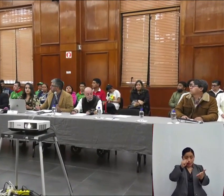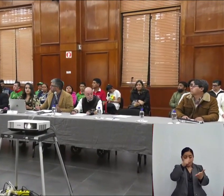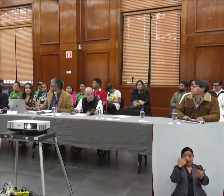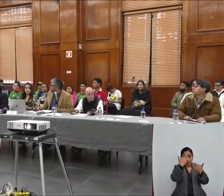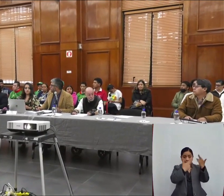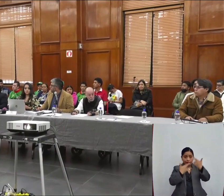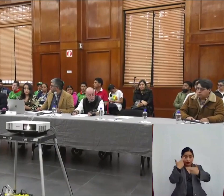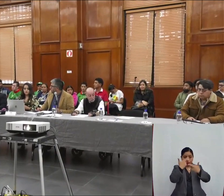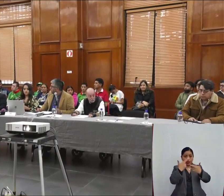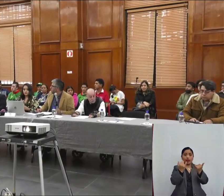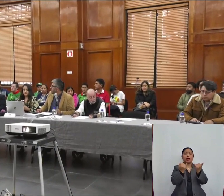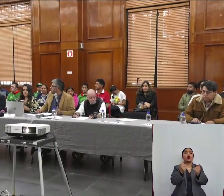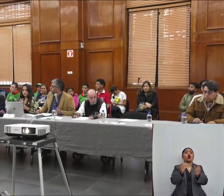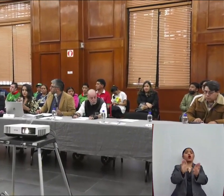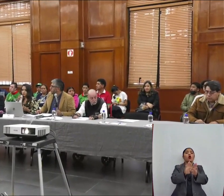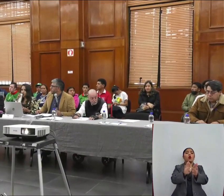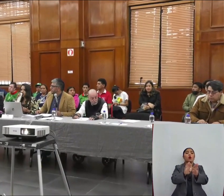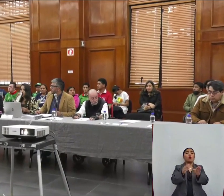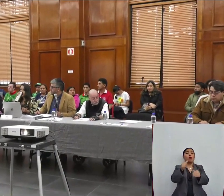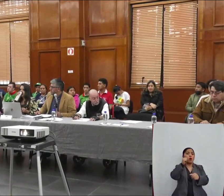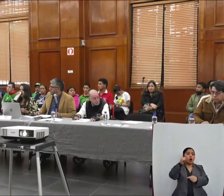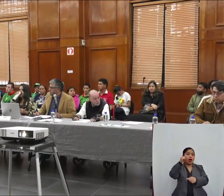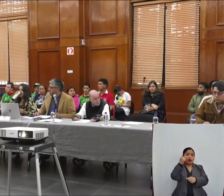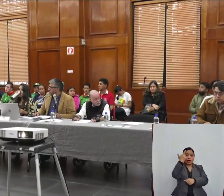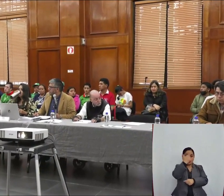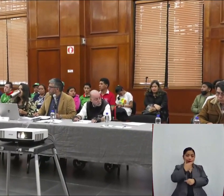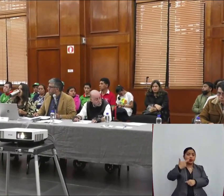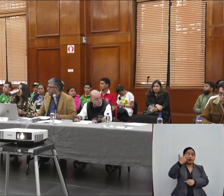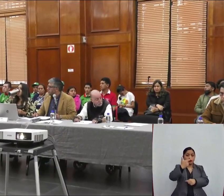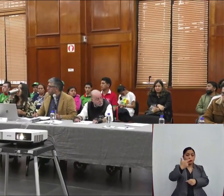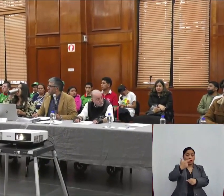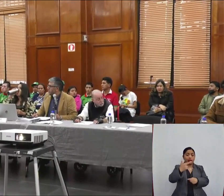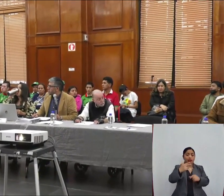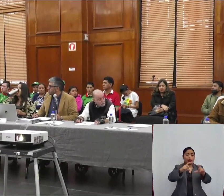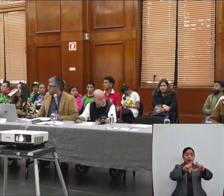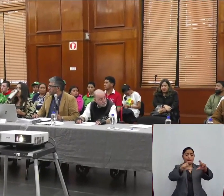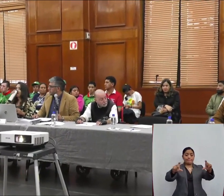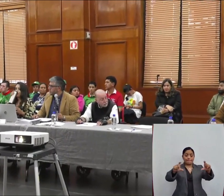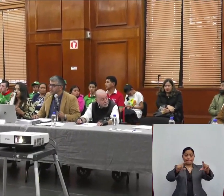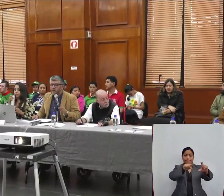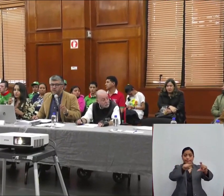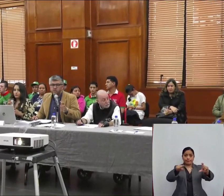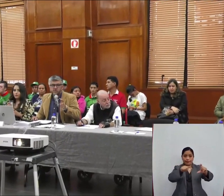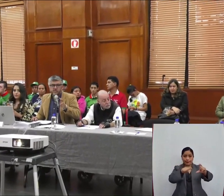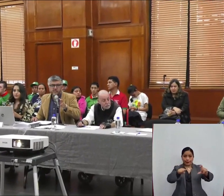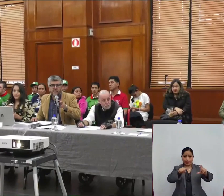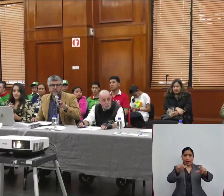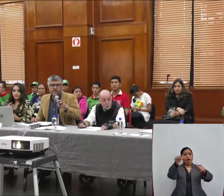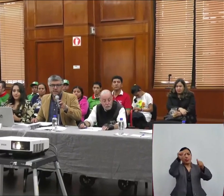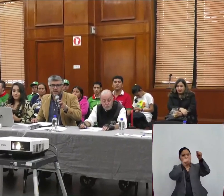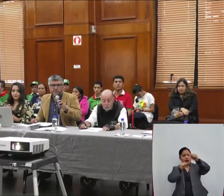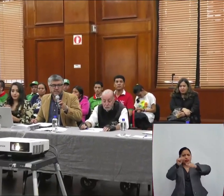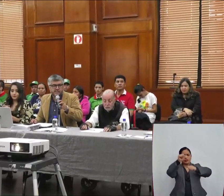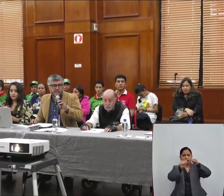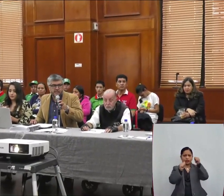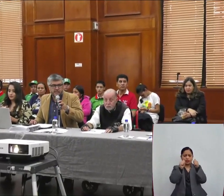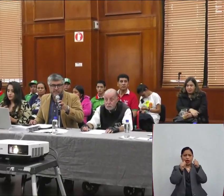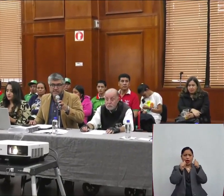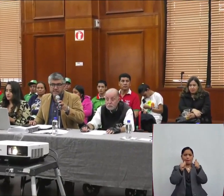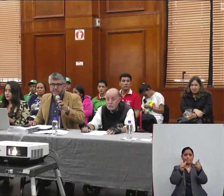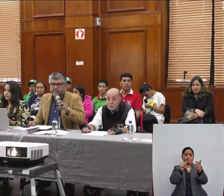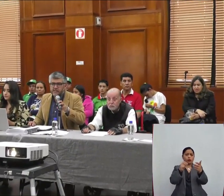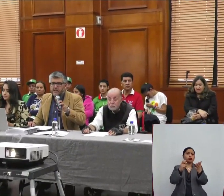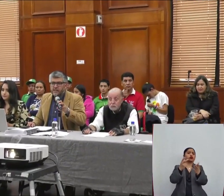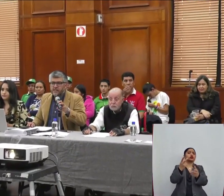como lo hemos hecho habitualmente, poder revisar el texto legislativo en caso de que así lo considere el Pleno de